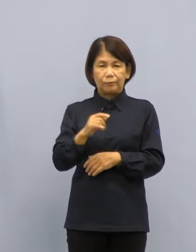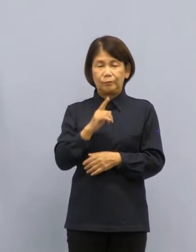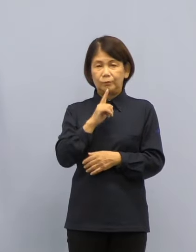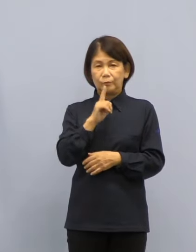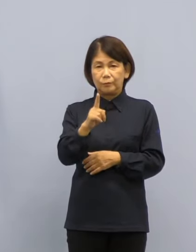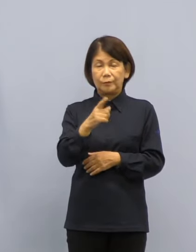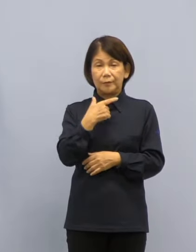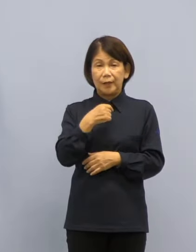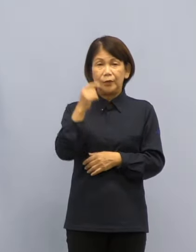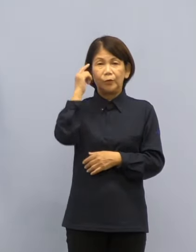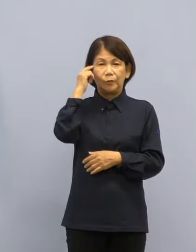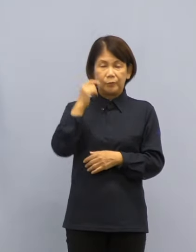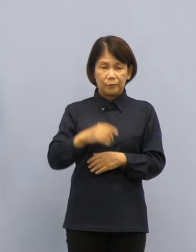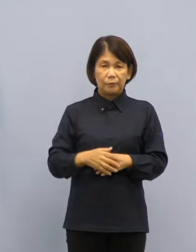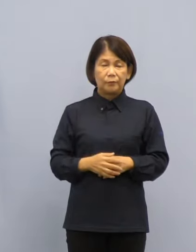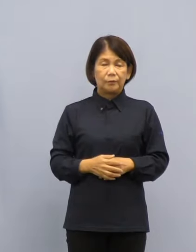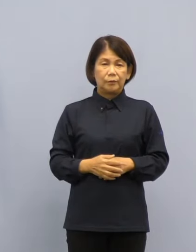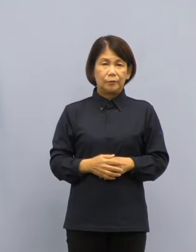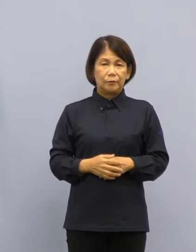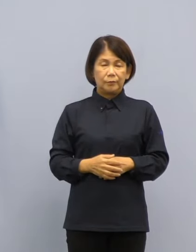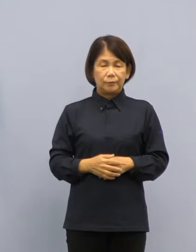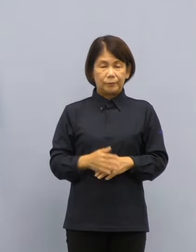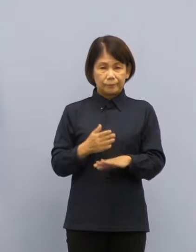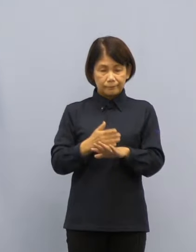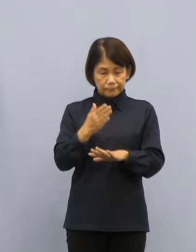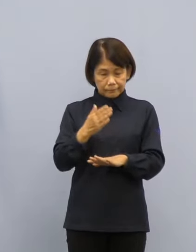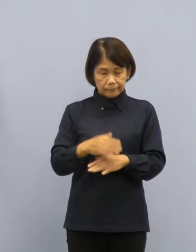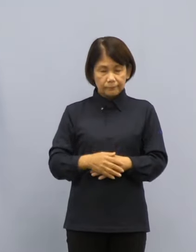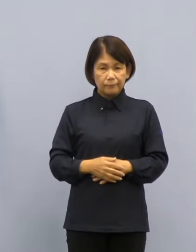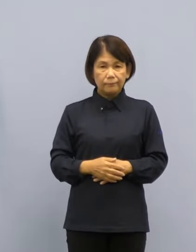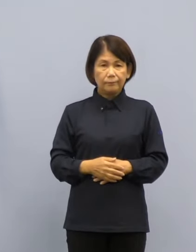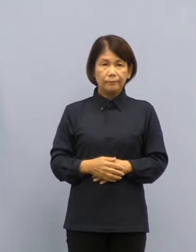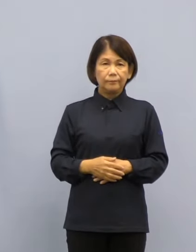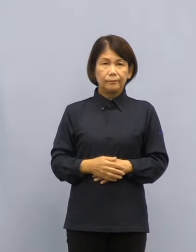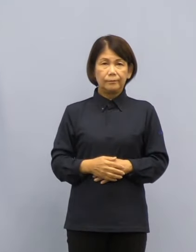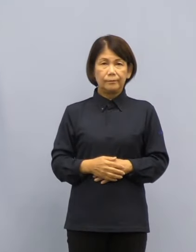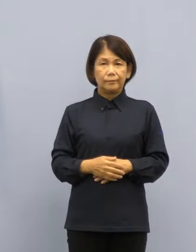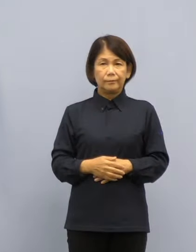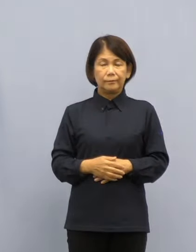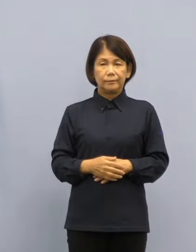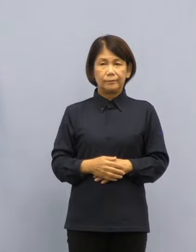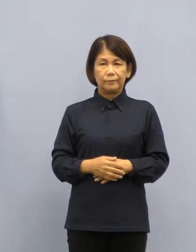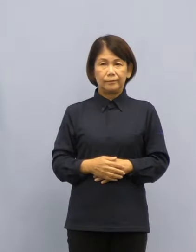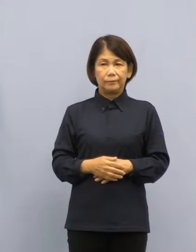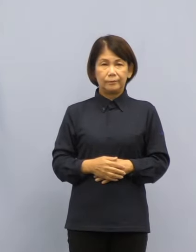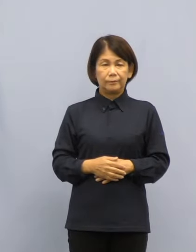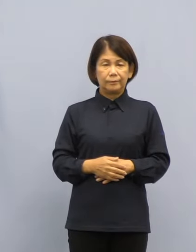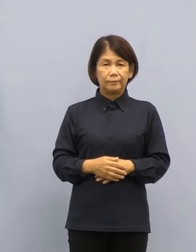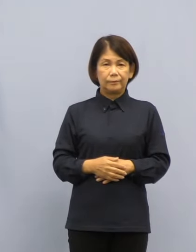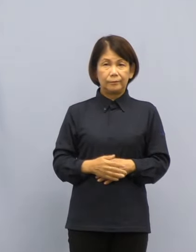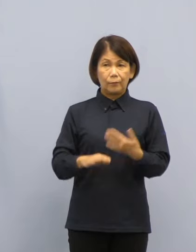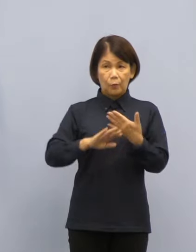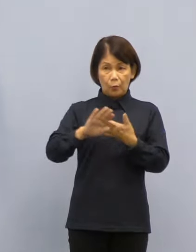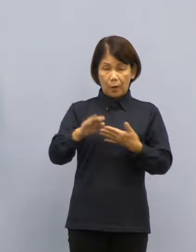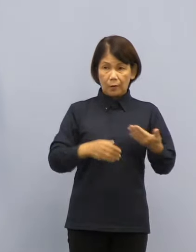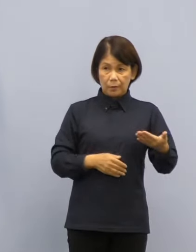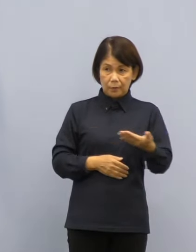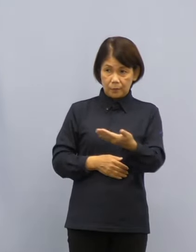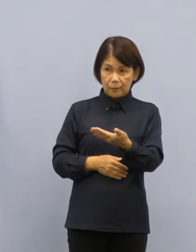はい はい、ありがとうございます。 はい、では他に質問があられる方、挙手をお願いいたします